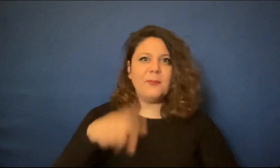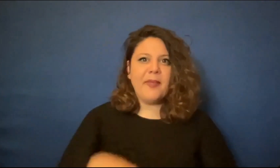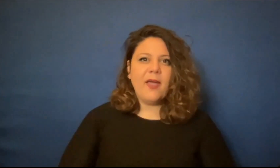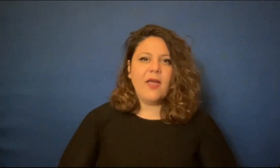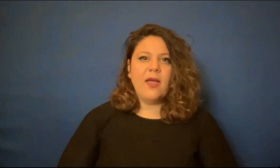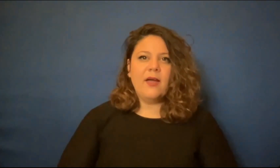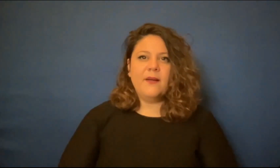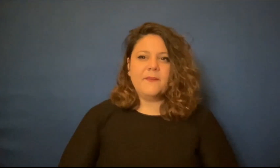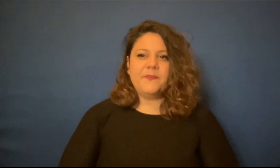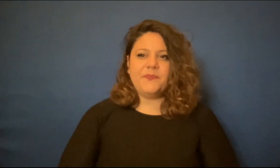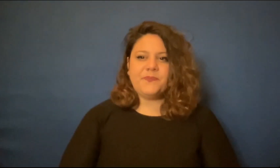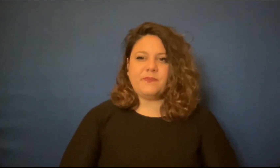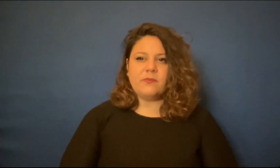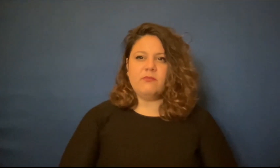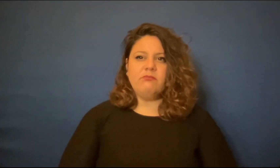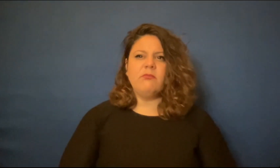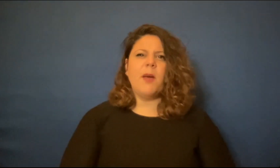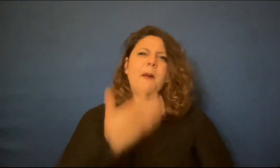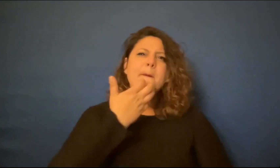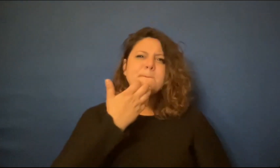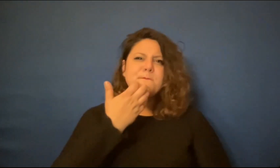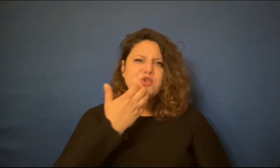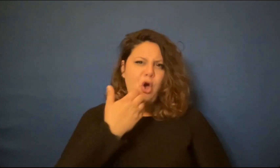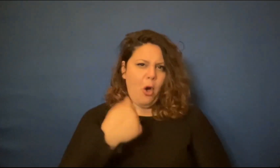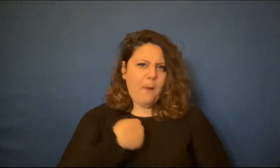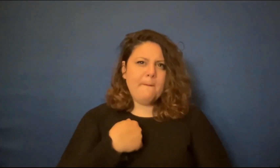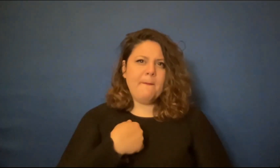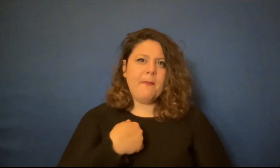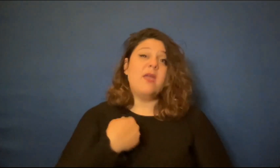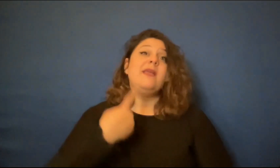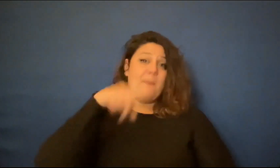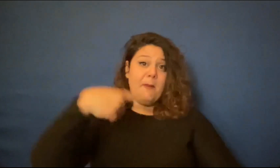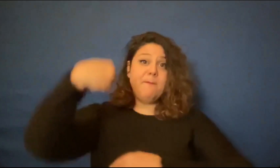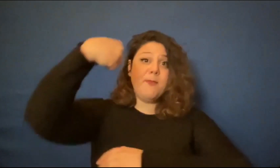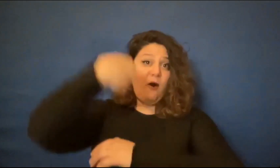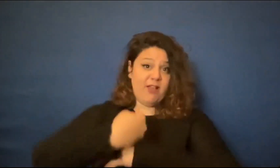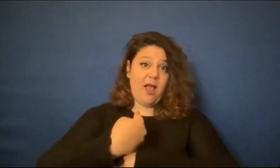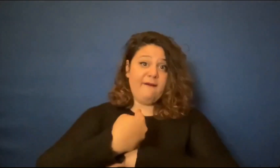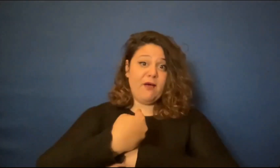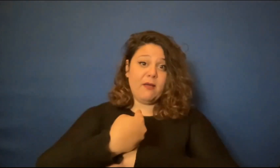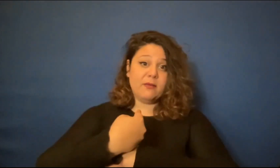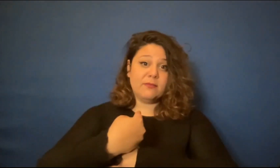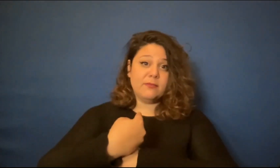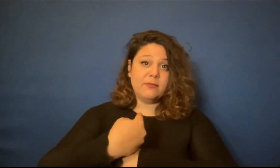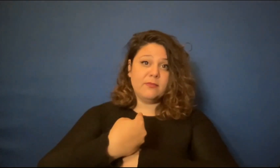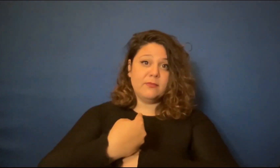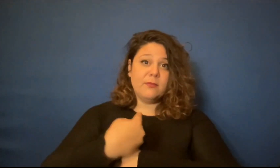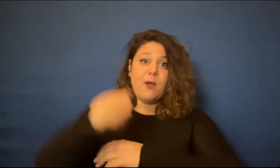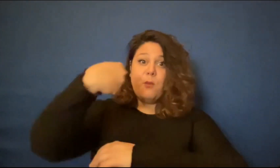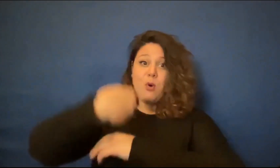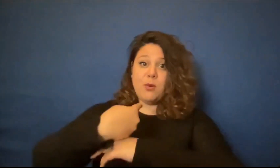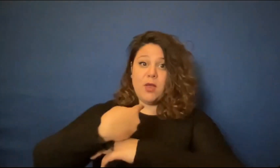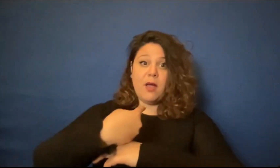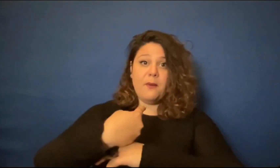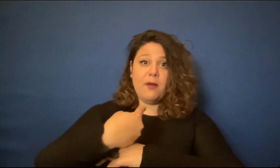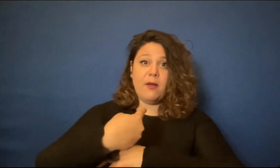Me hacían bromas, ¿vale? Me obligaban a que, por ejemplo, el tema de una